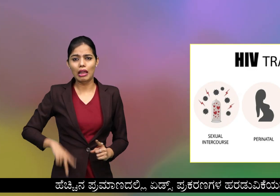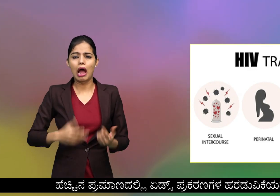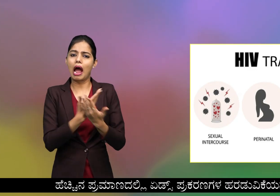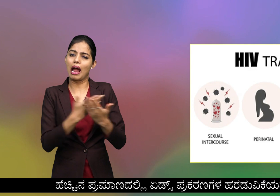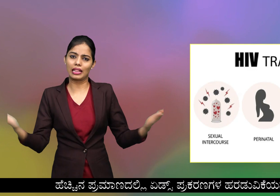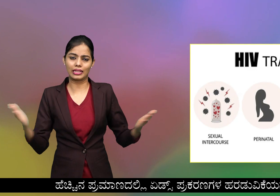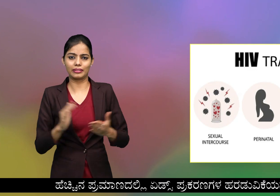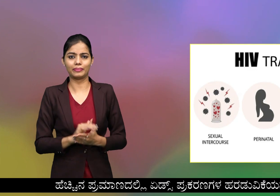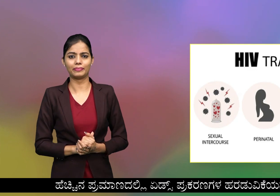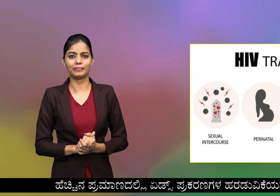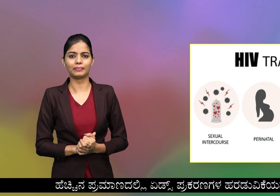ಗಮನಿಸಲಾಗಿದೆ.